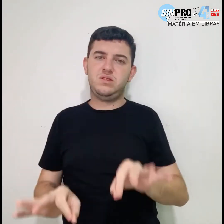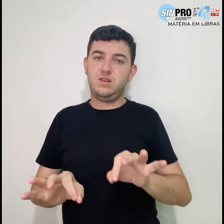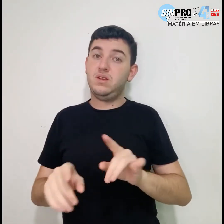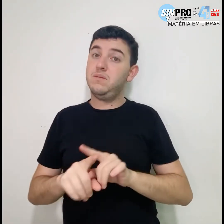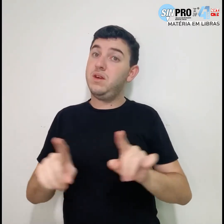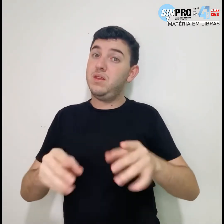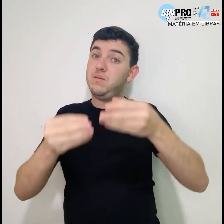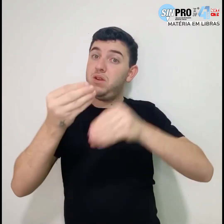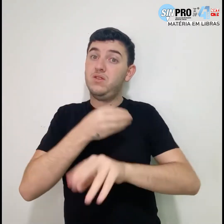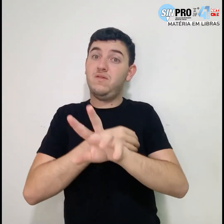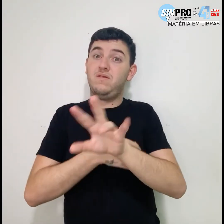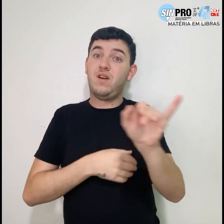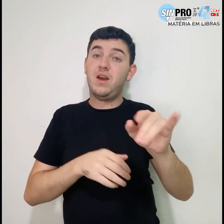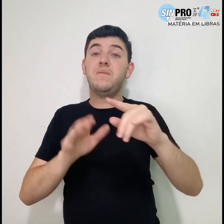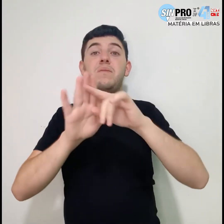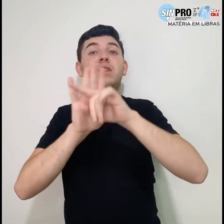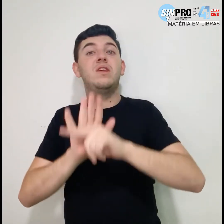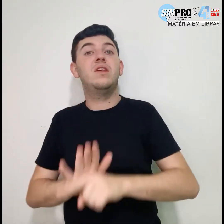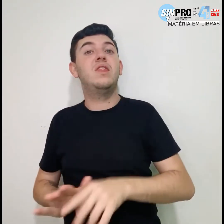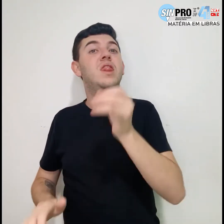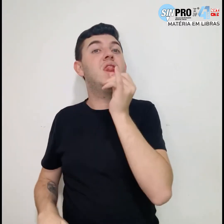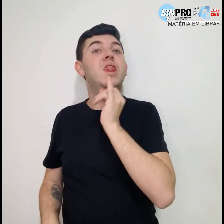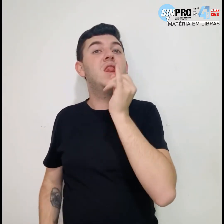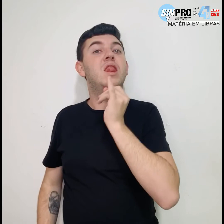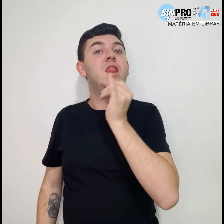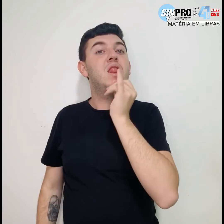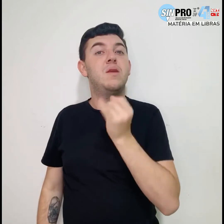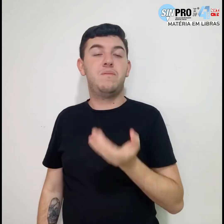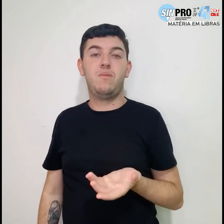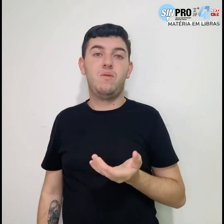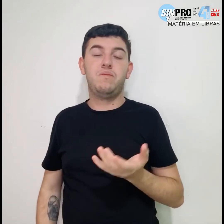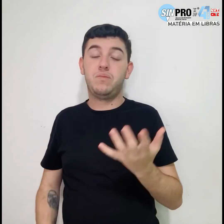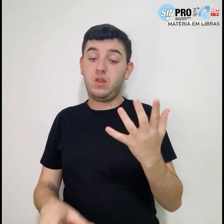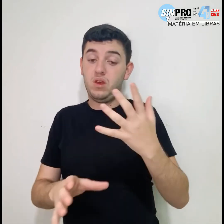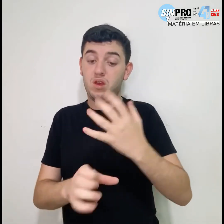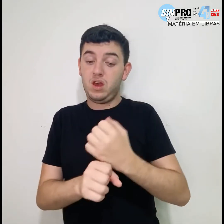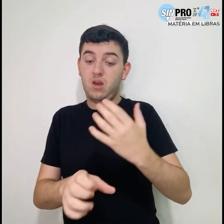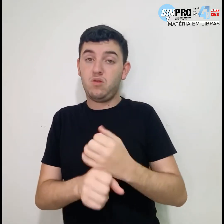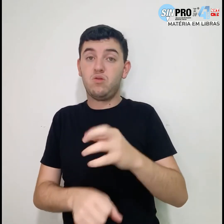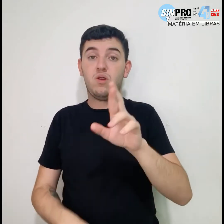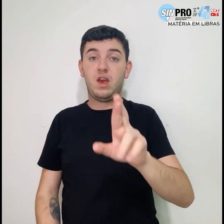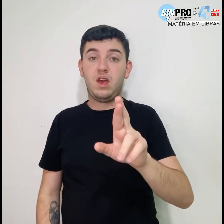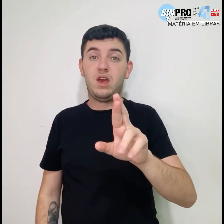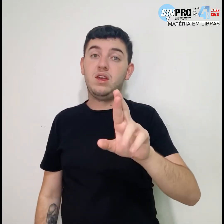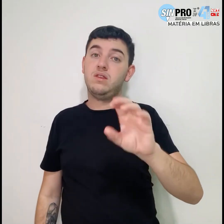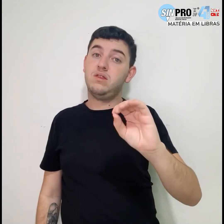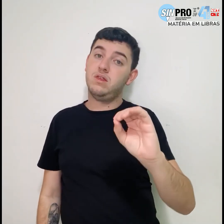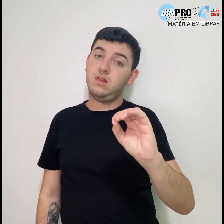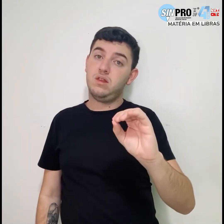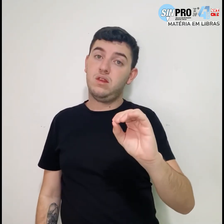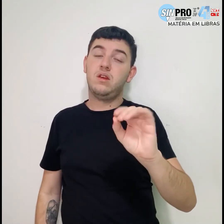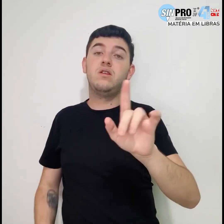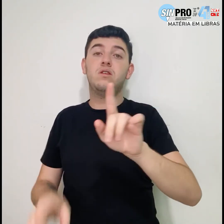Isso prejudica as pesquisas, por exemplo, os cálculos do R0, do número de